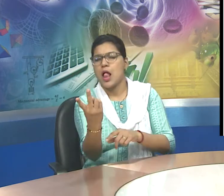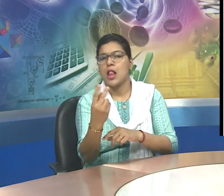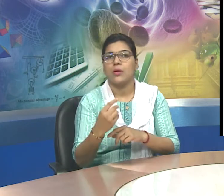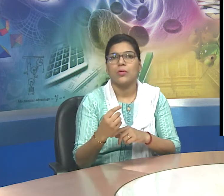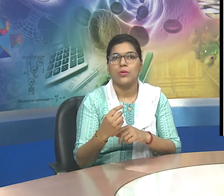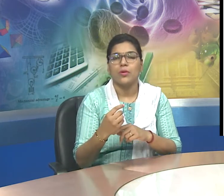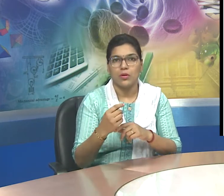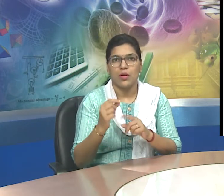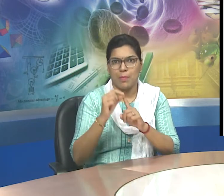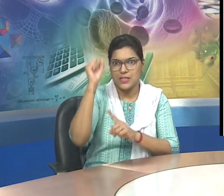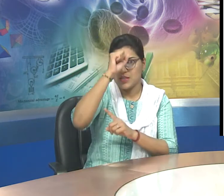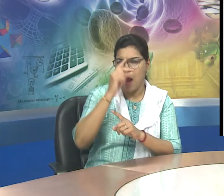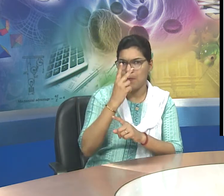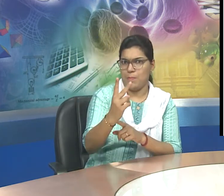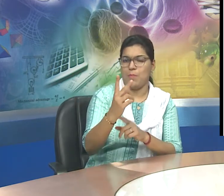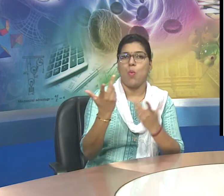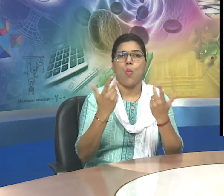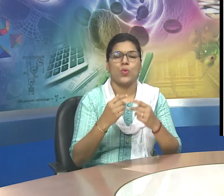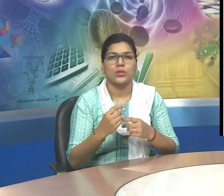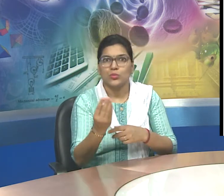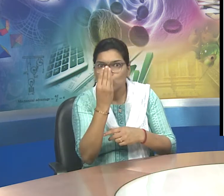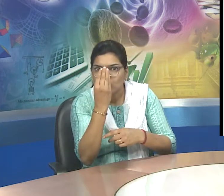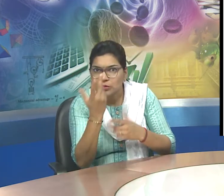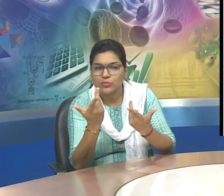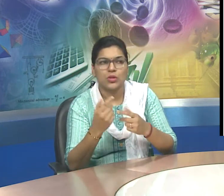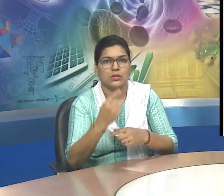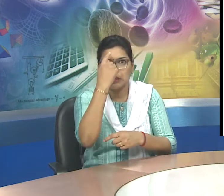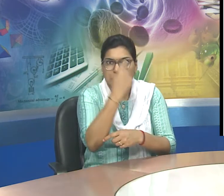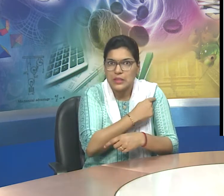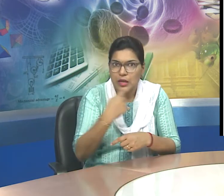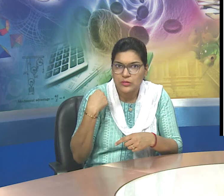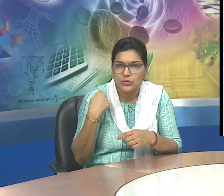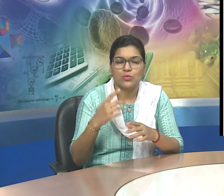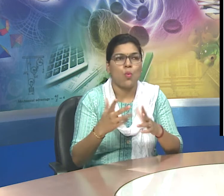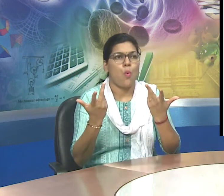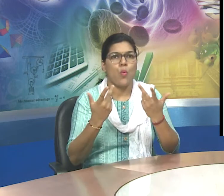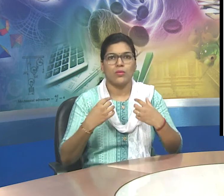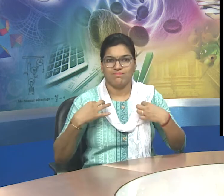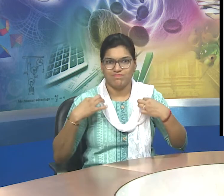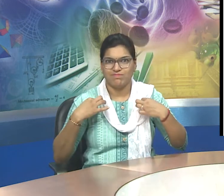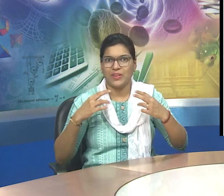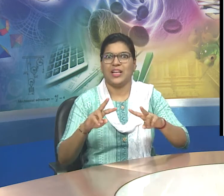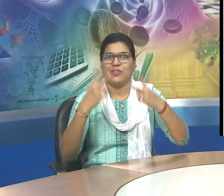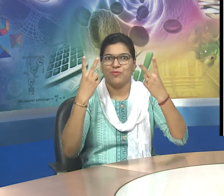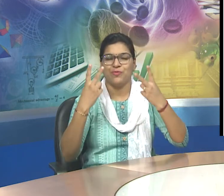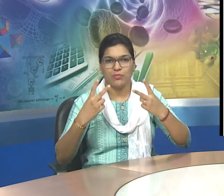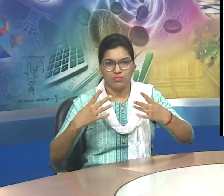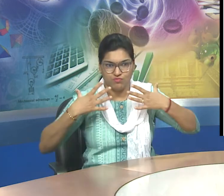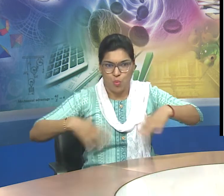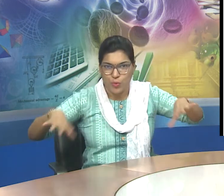किसी का थोड़ा गेहुआ रंग होता है। हर देश में, नेशन अर्थात राष्ट्र में, व्यक्ति